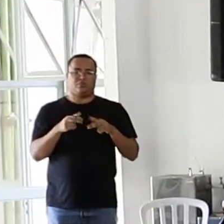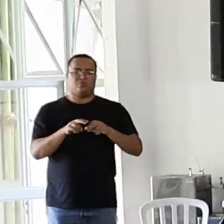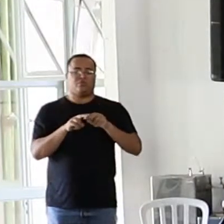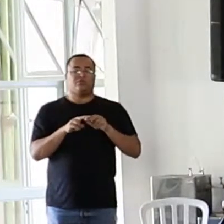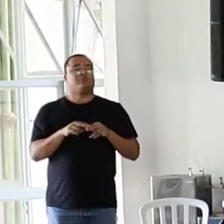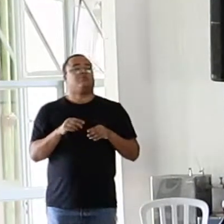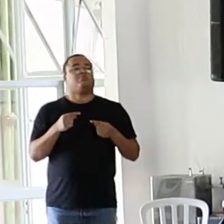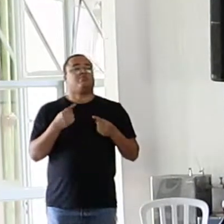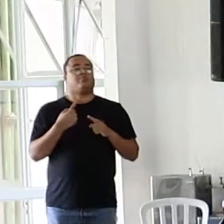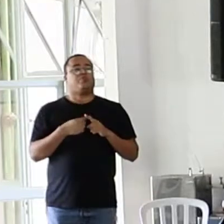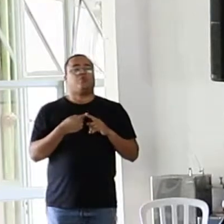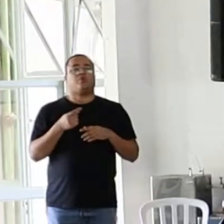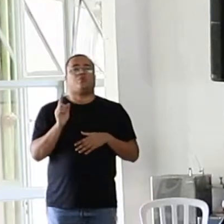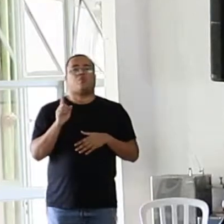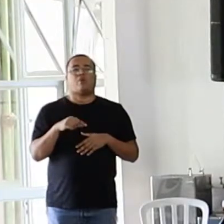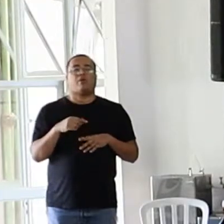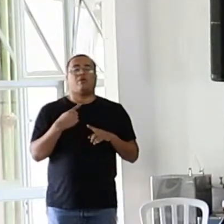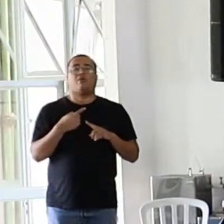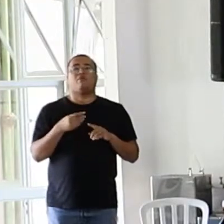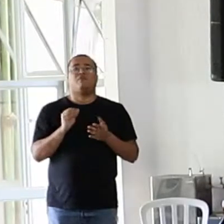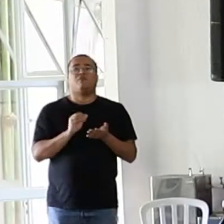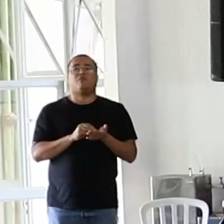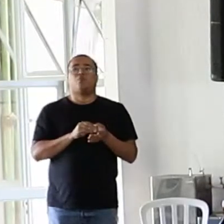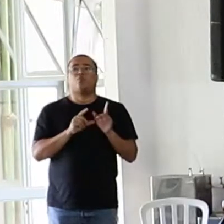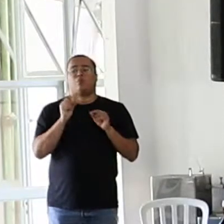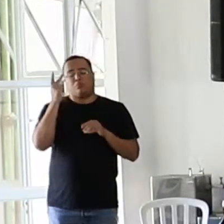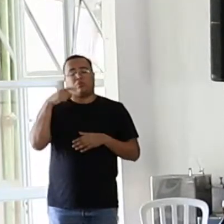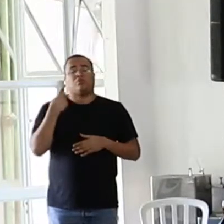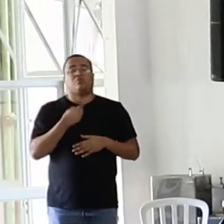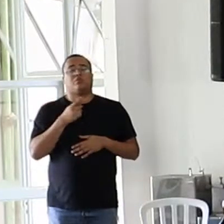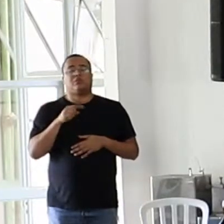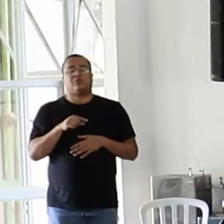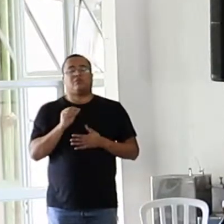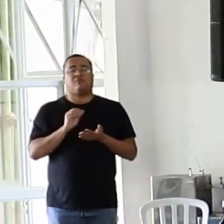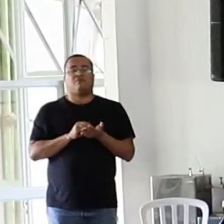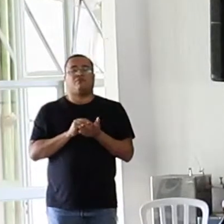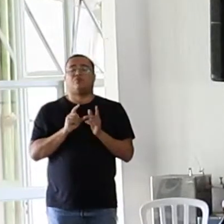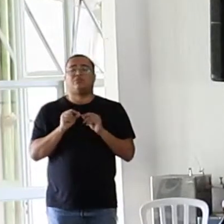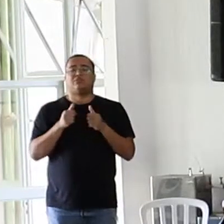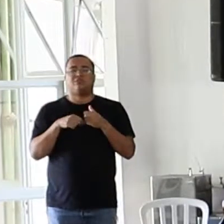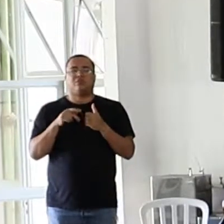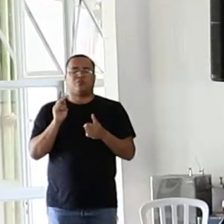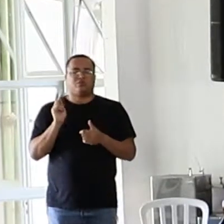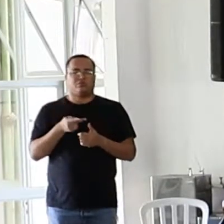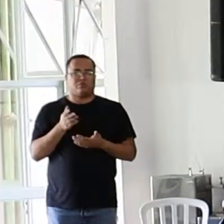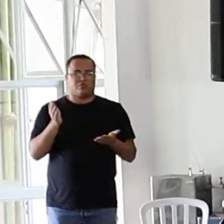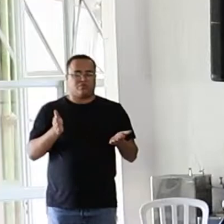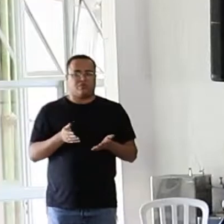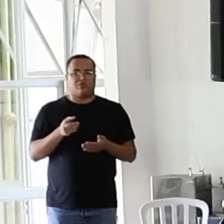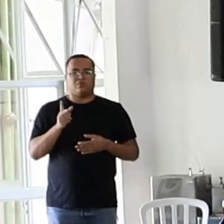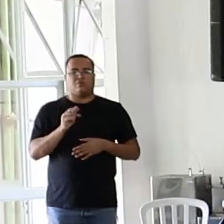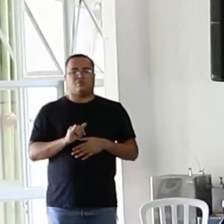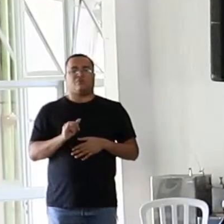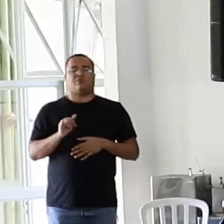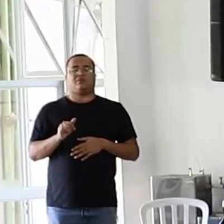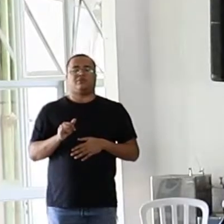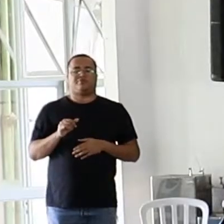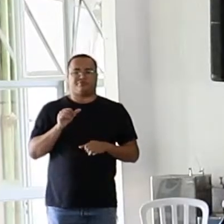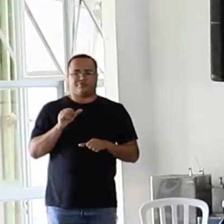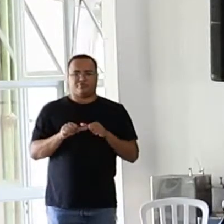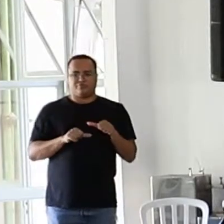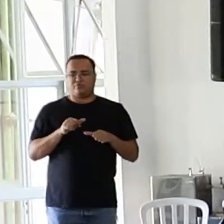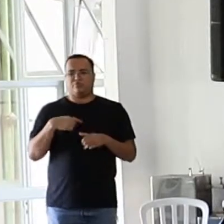é porque não sei o que falta para gente ser falso que tá acontecendo aqui agora que vai nos tornar